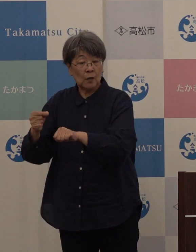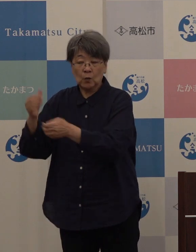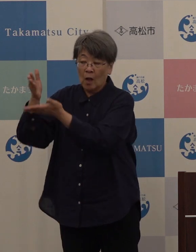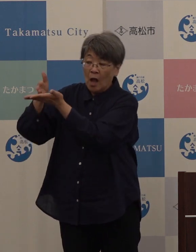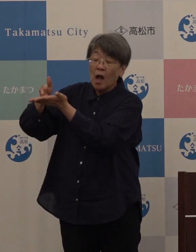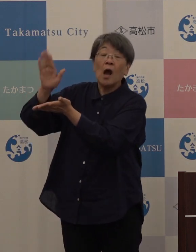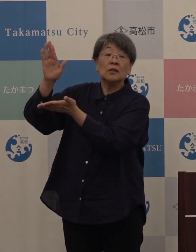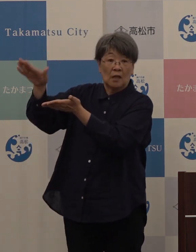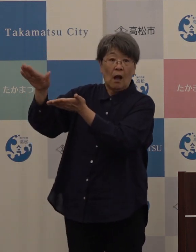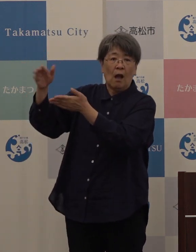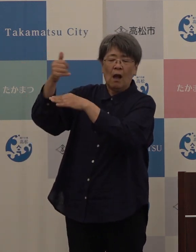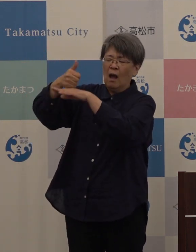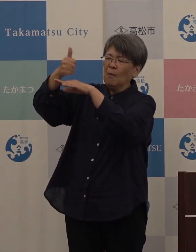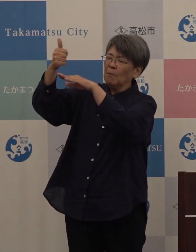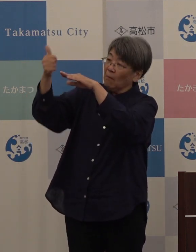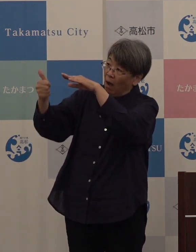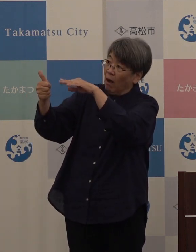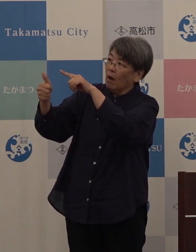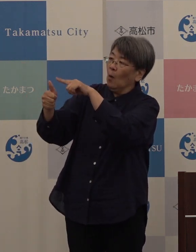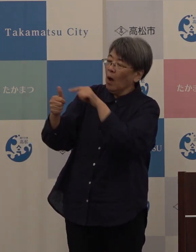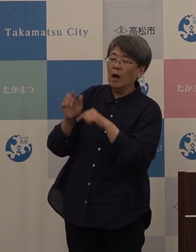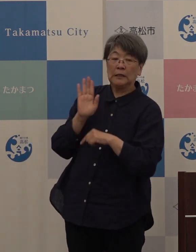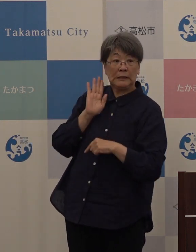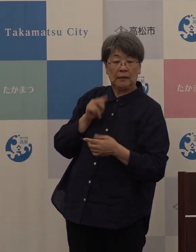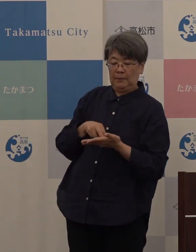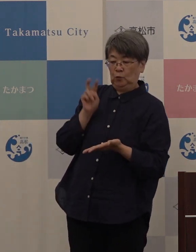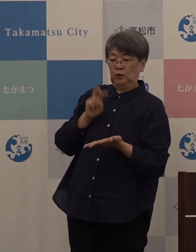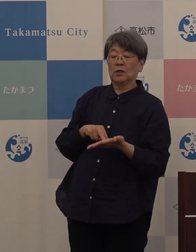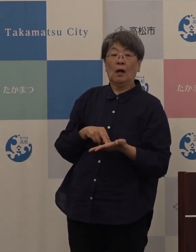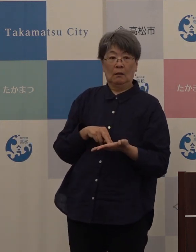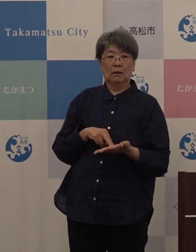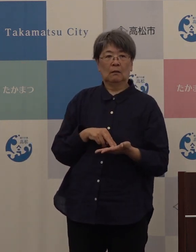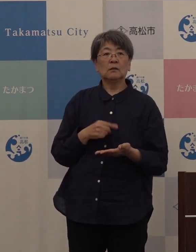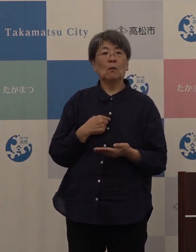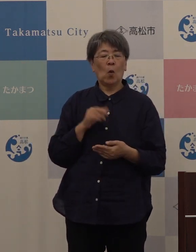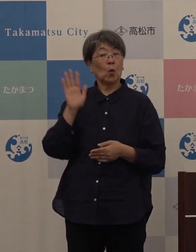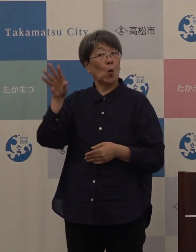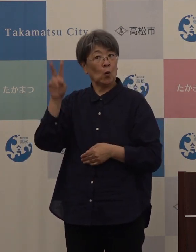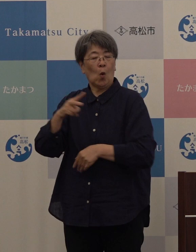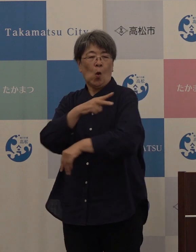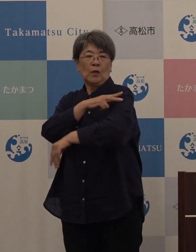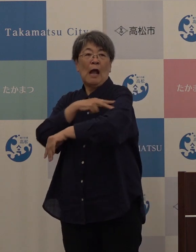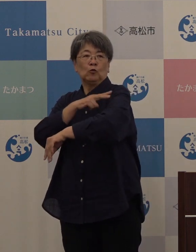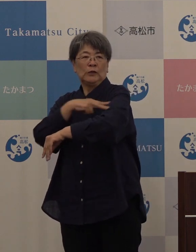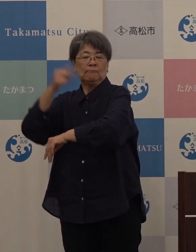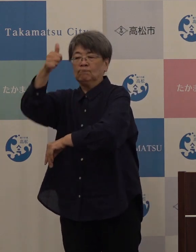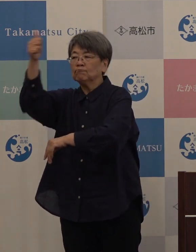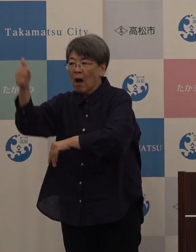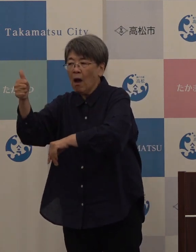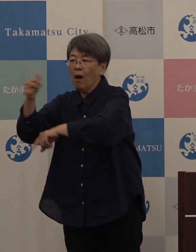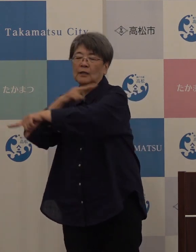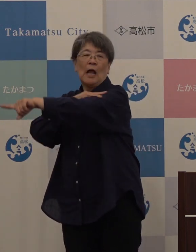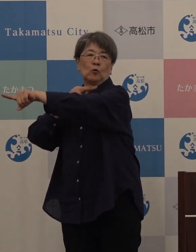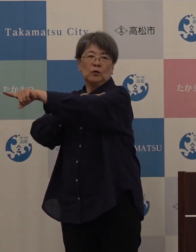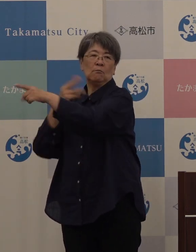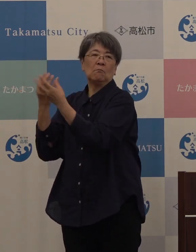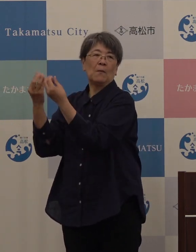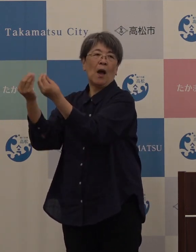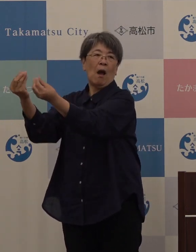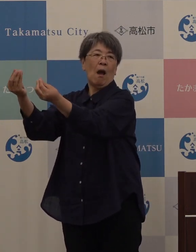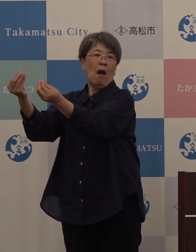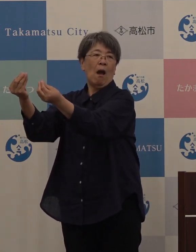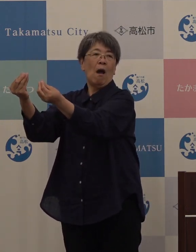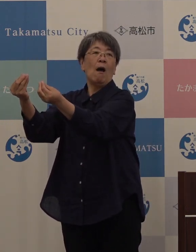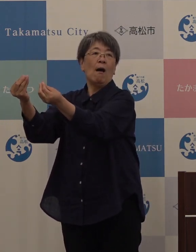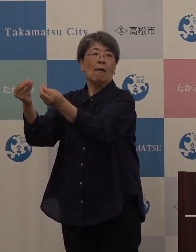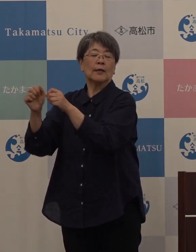辞意表明自体ははっきり言ってびっくりしたところでございます。まあ、ただ今後とも役員にとどまってその辺は責任を持ってやっていくということでござい